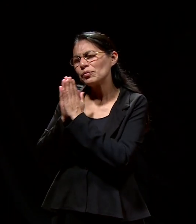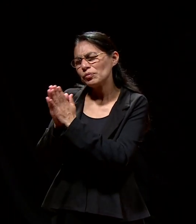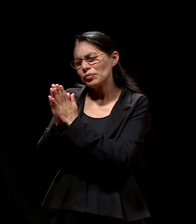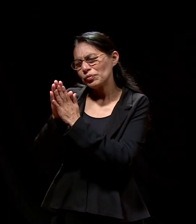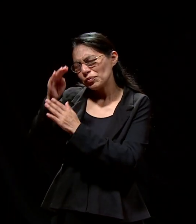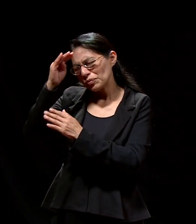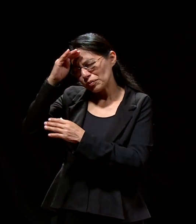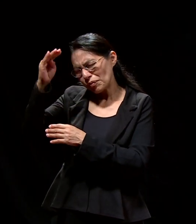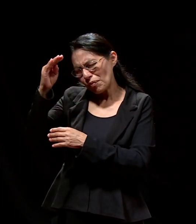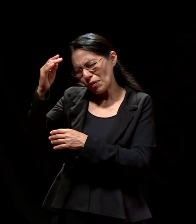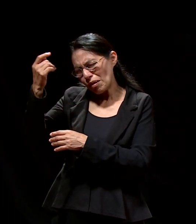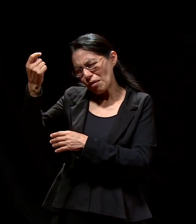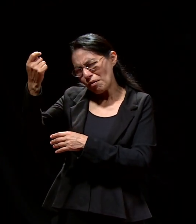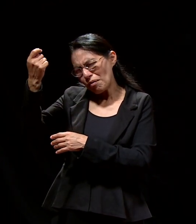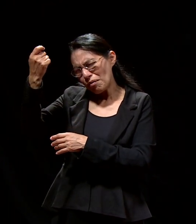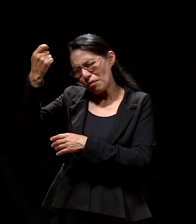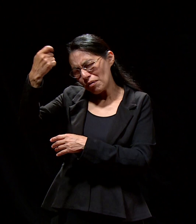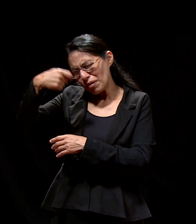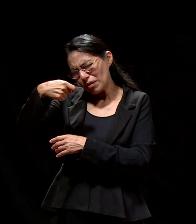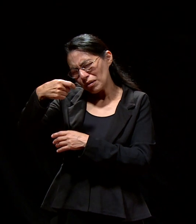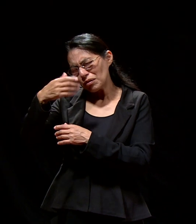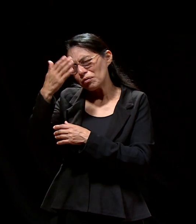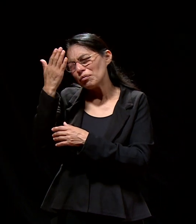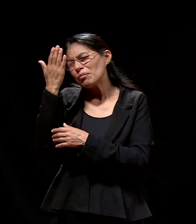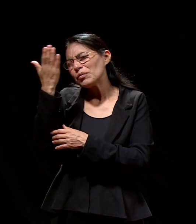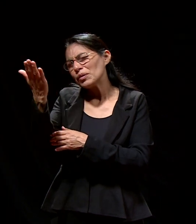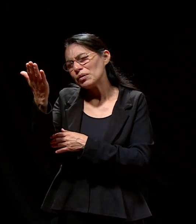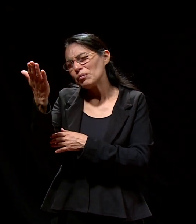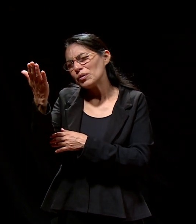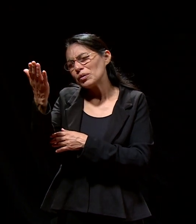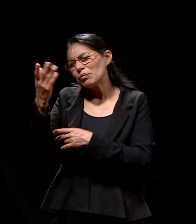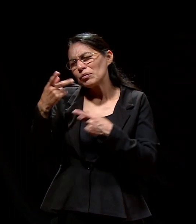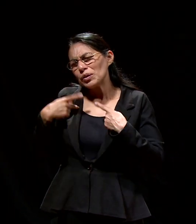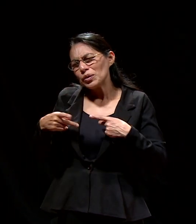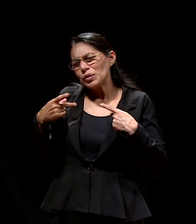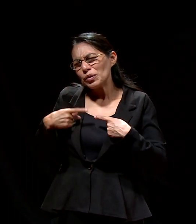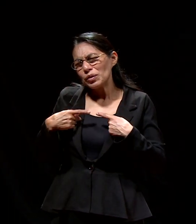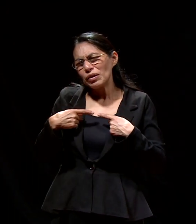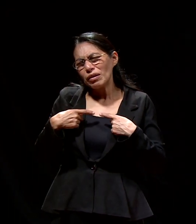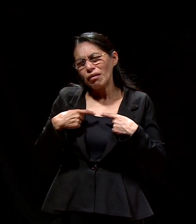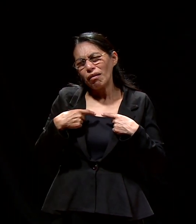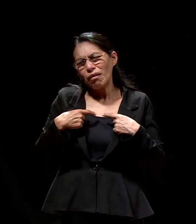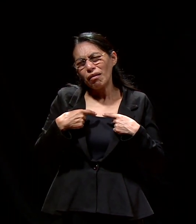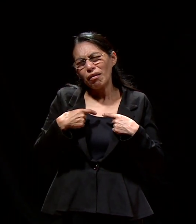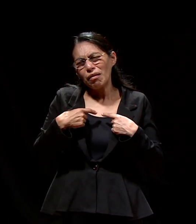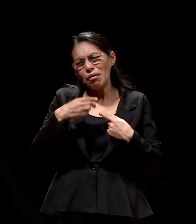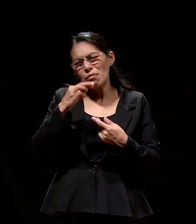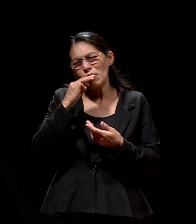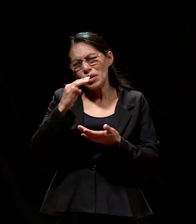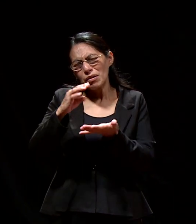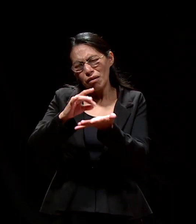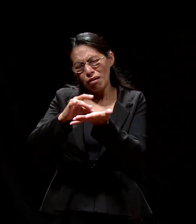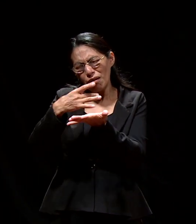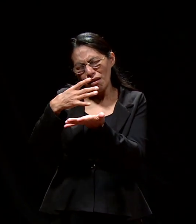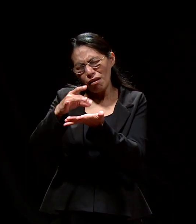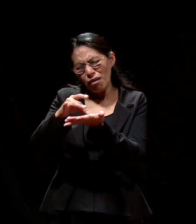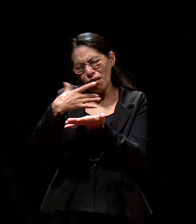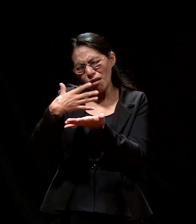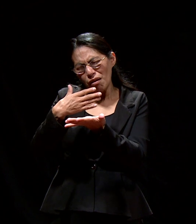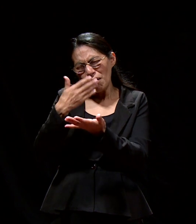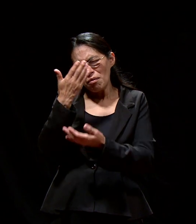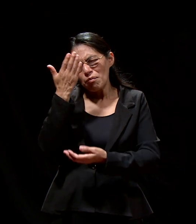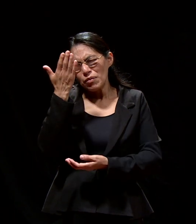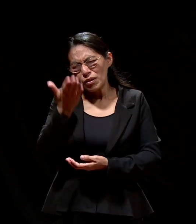por muchos de nuestros hermanos que a través de las redes han escrito sus